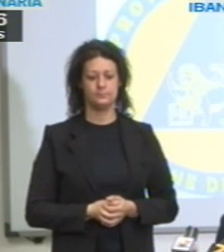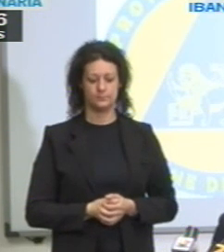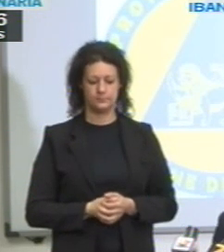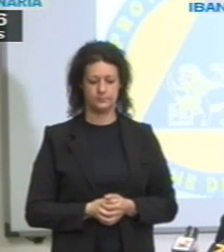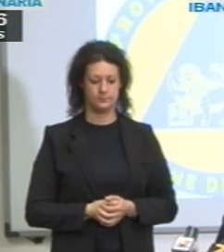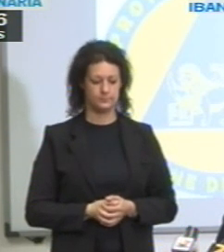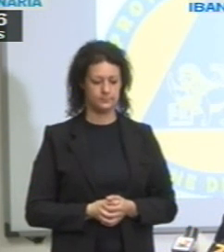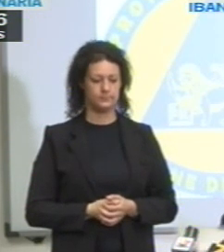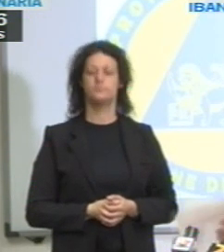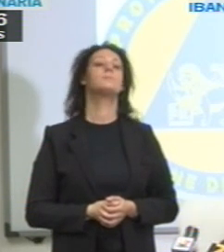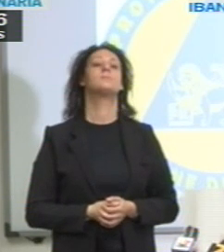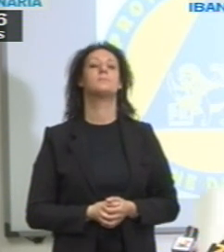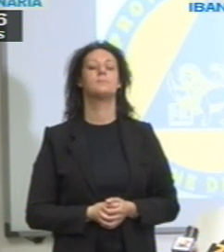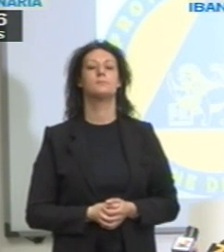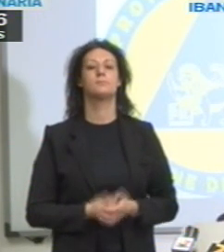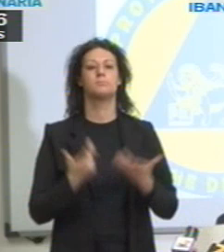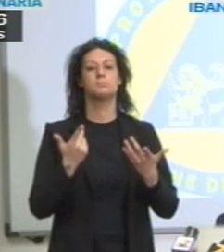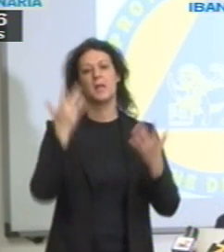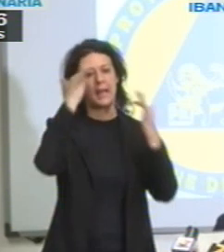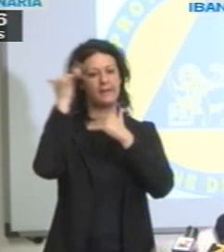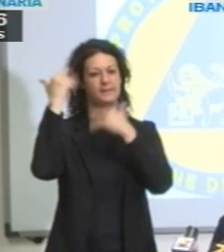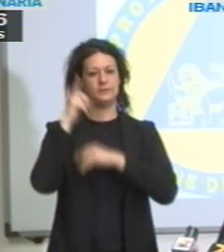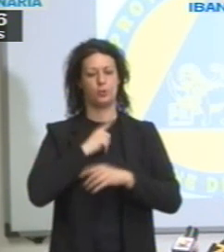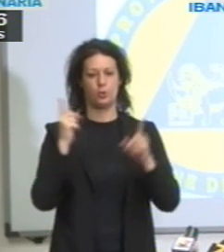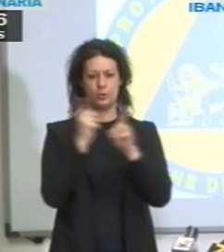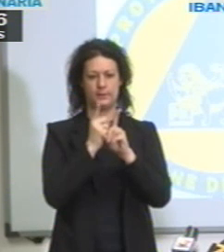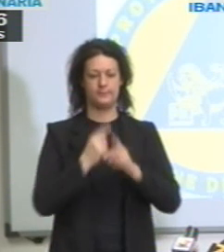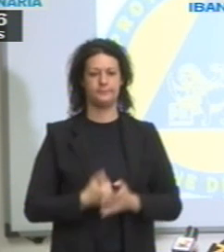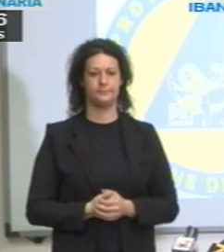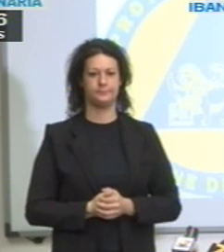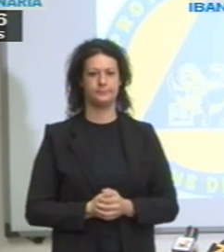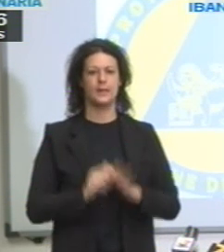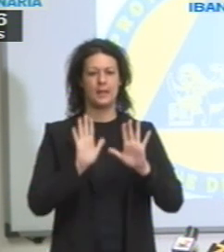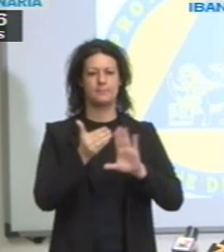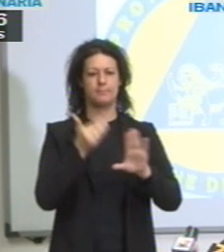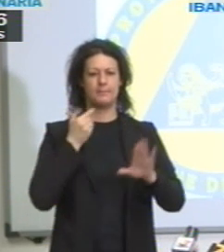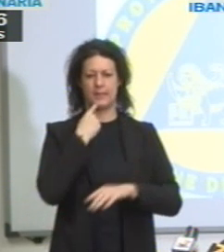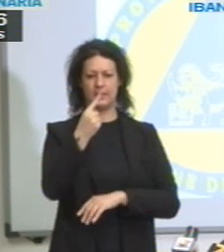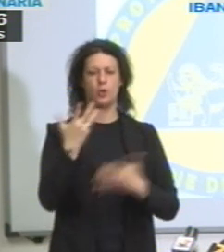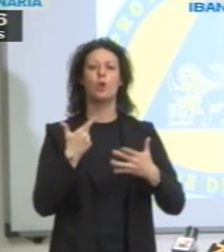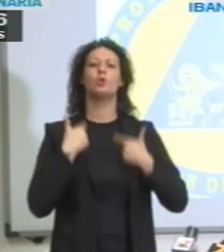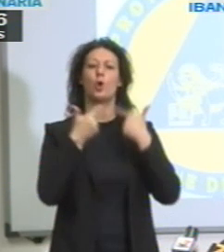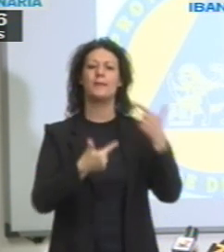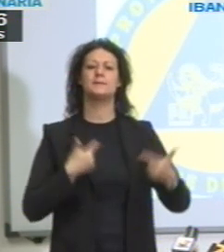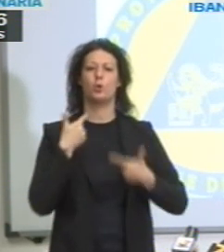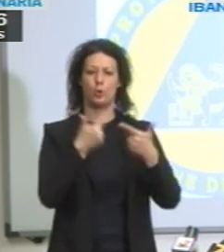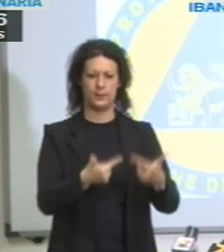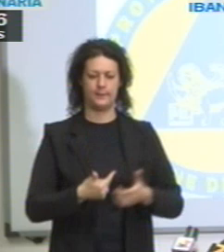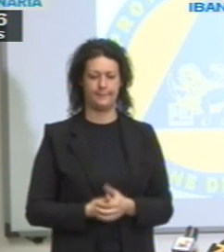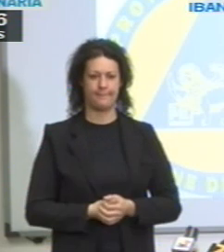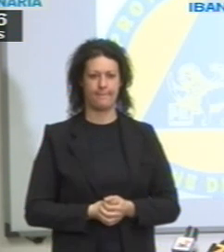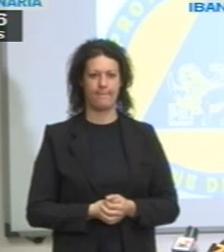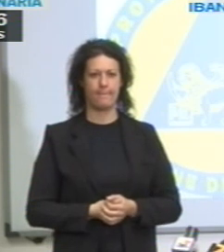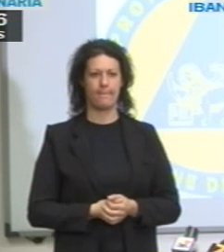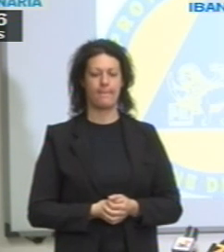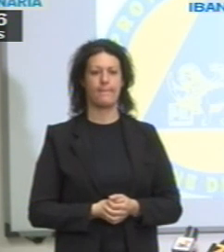Bene, e due brevi riflessioni, anzi vi dico prima rispetto alle donazioni, e così